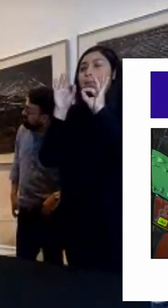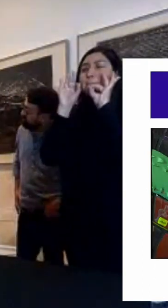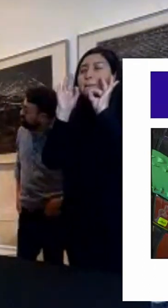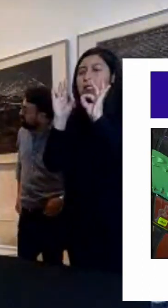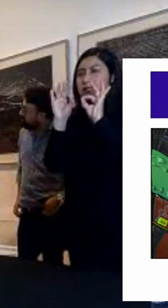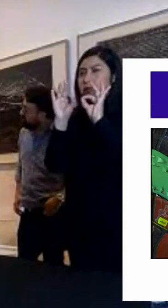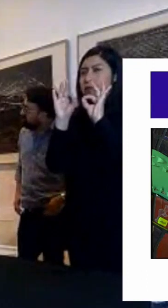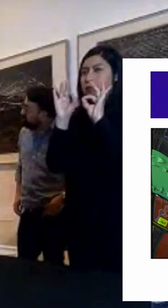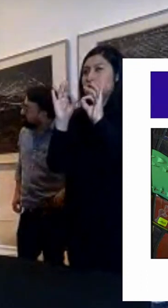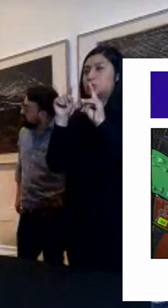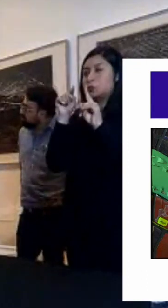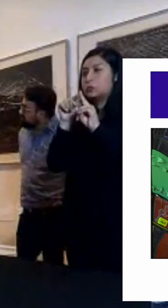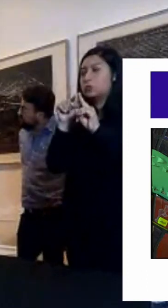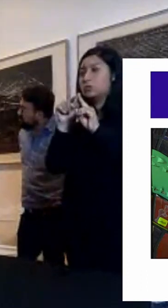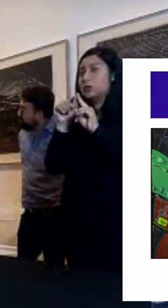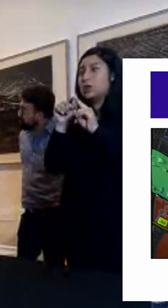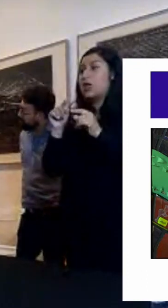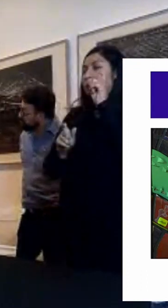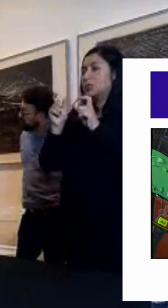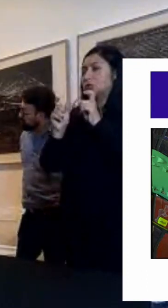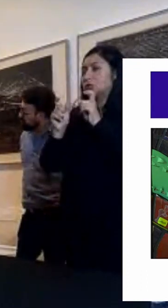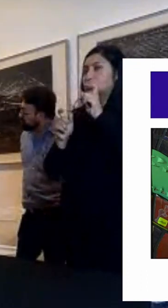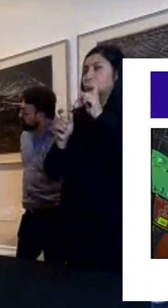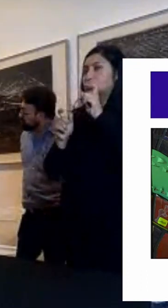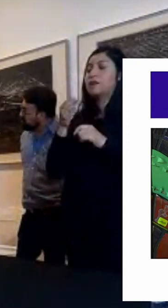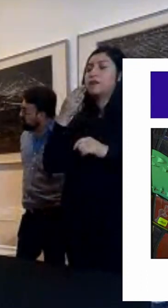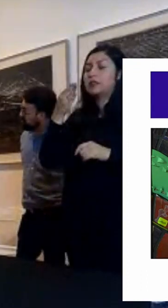digamos, a los podríamos beneficiarios del proyecto, era